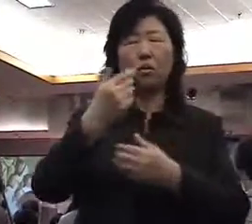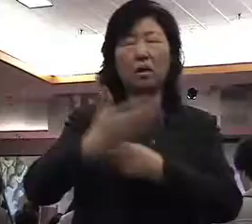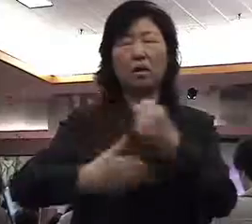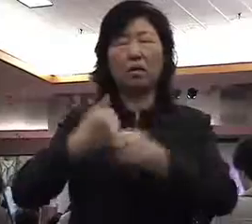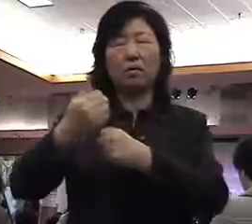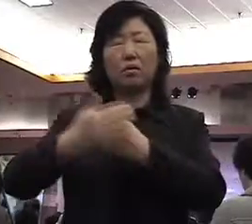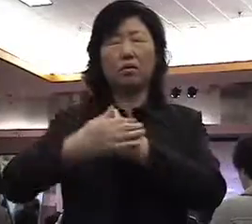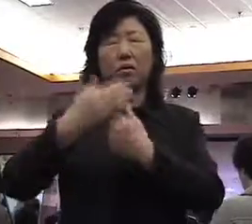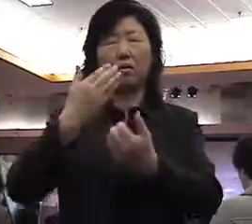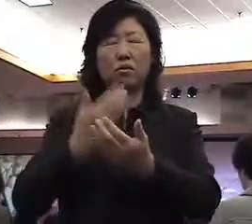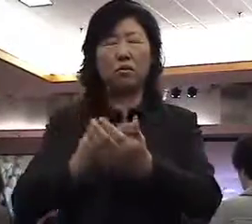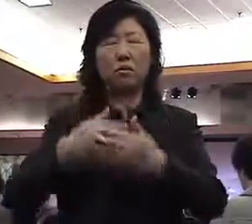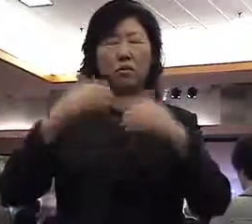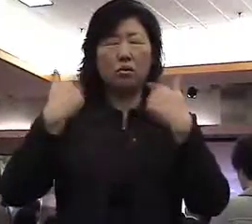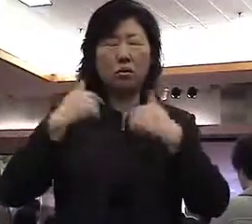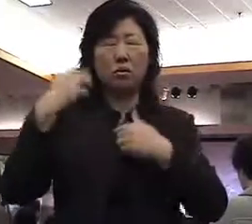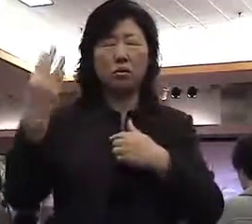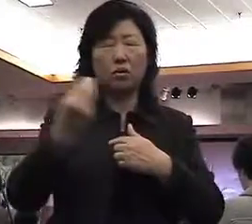하는